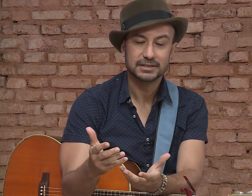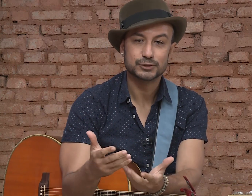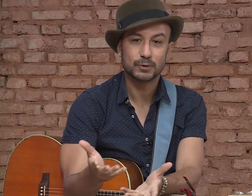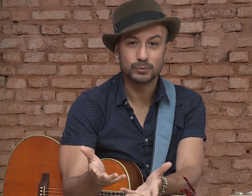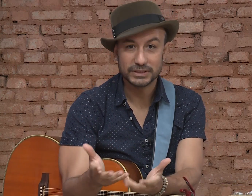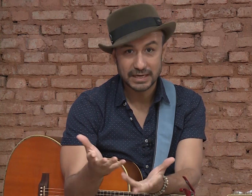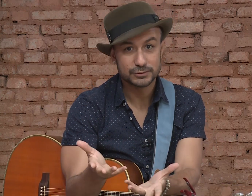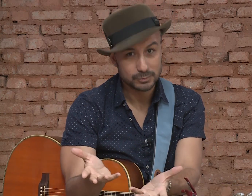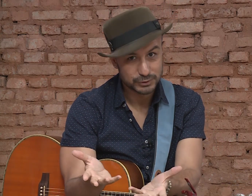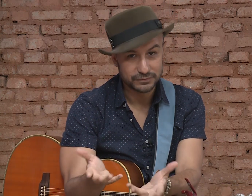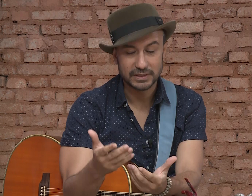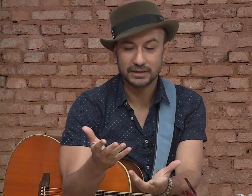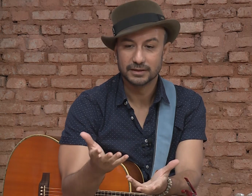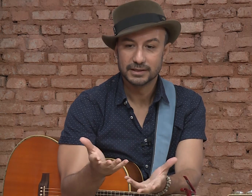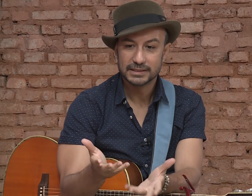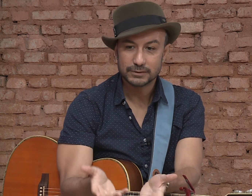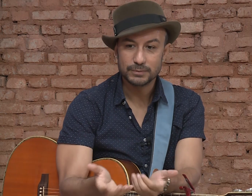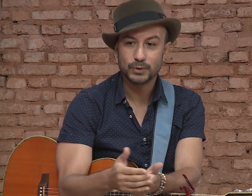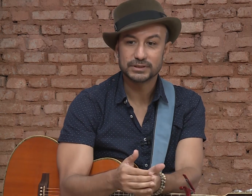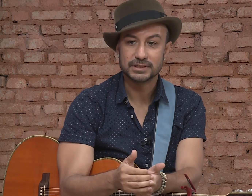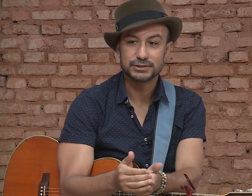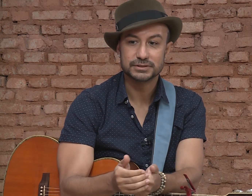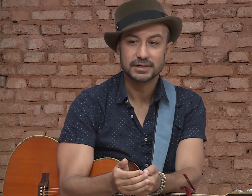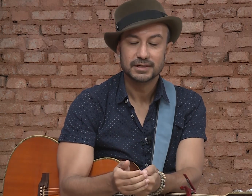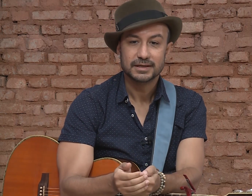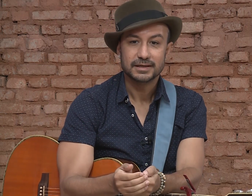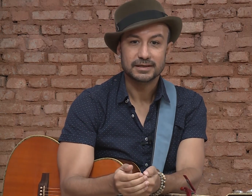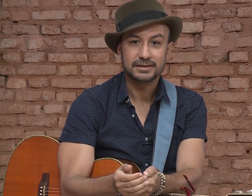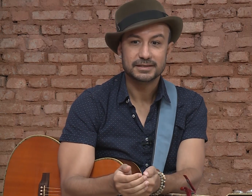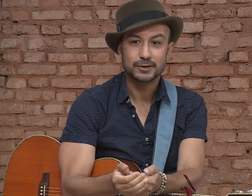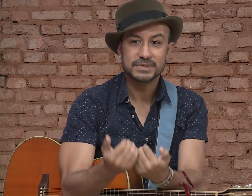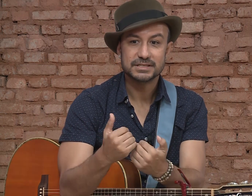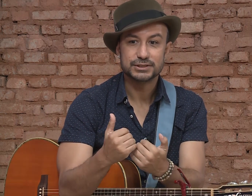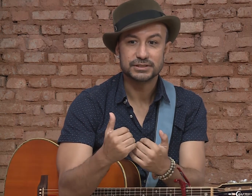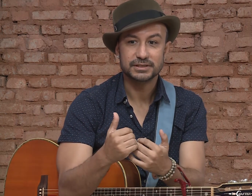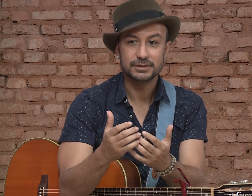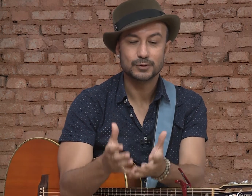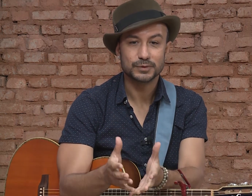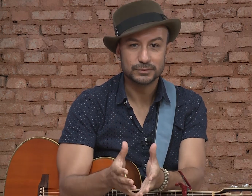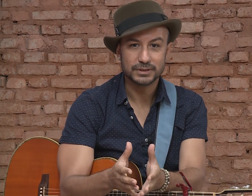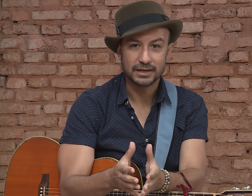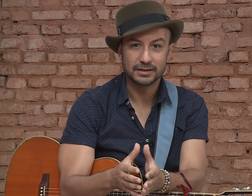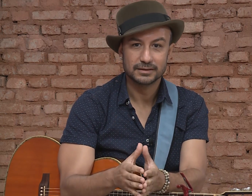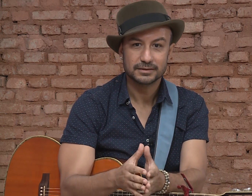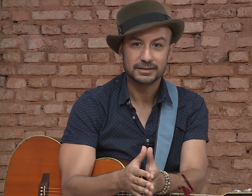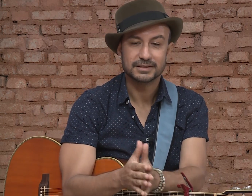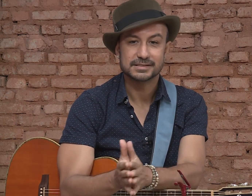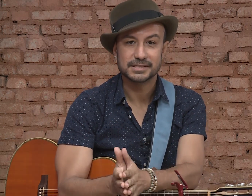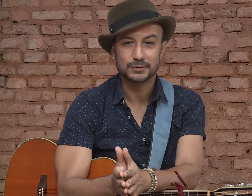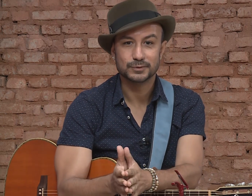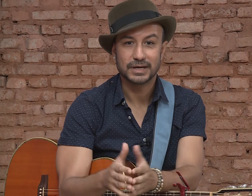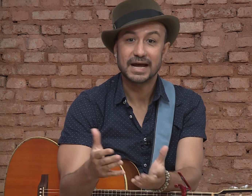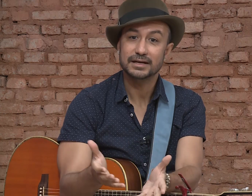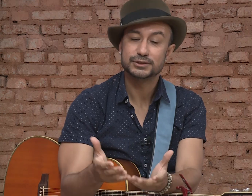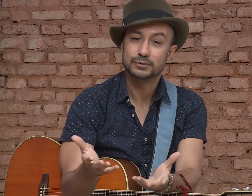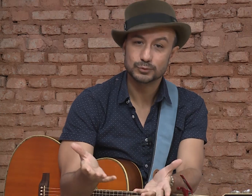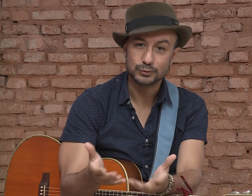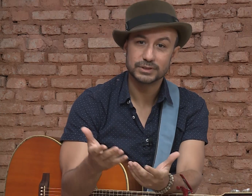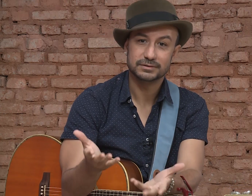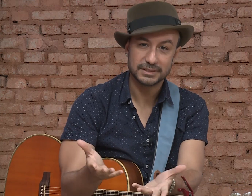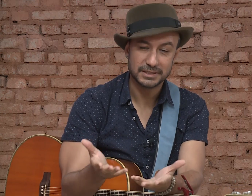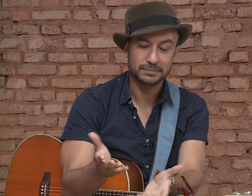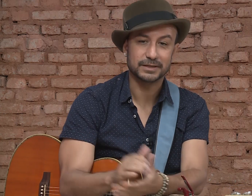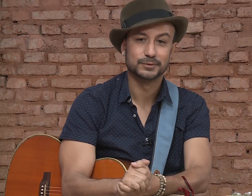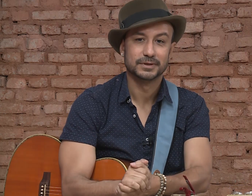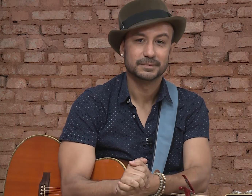necessidade de uma comunidade, como eu já falei, tão importante e que eu me senti incluído nela e trazendo arte,